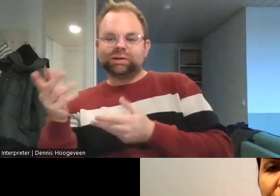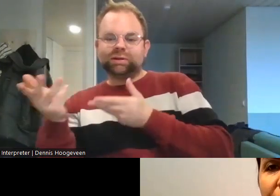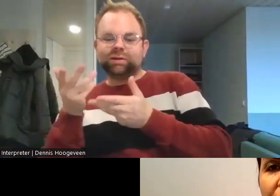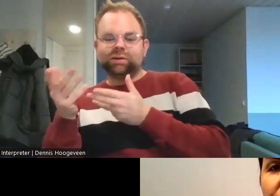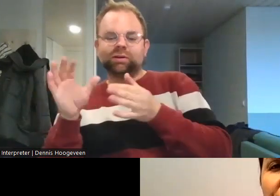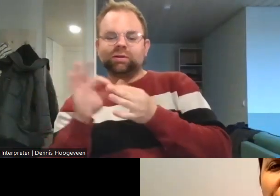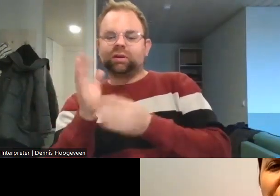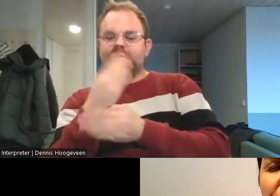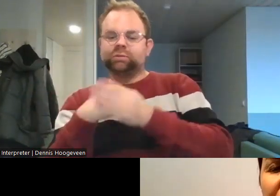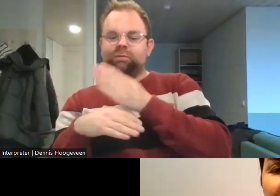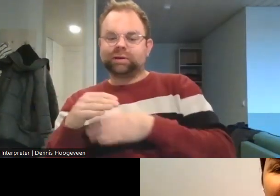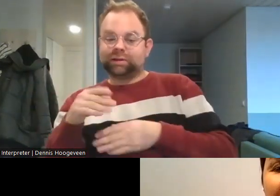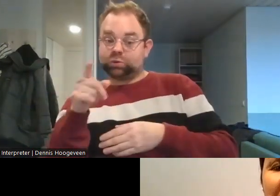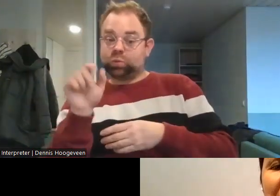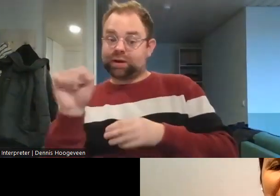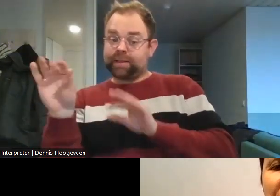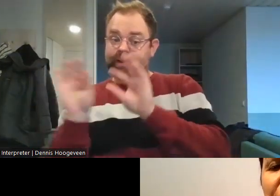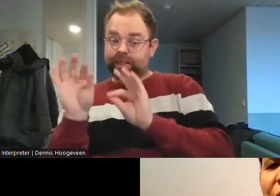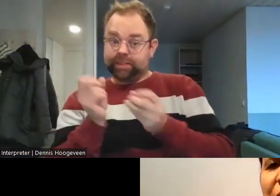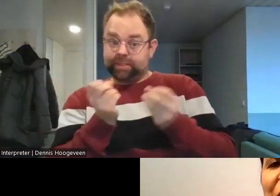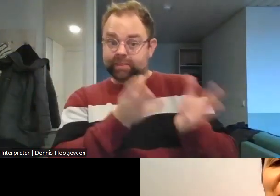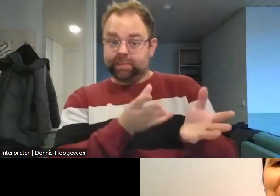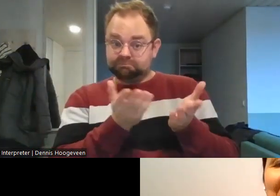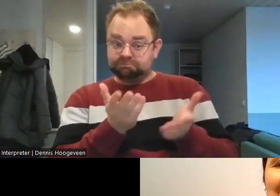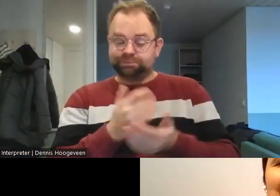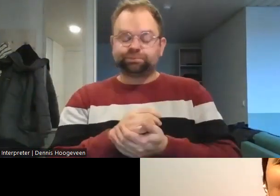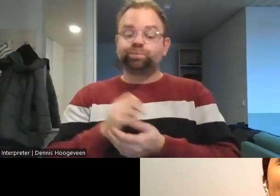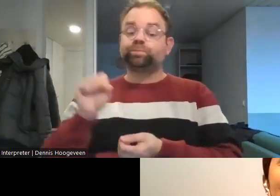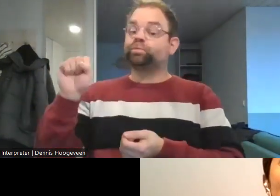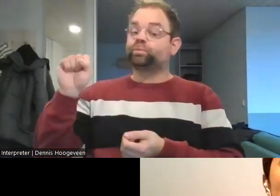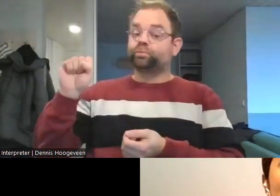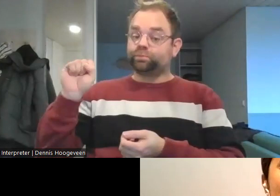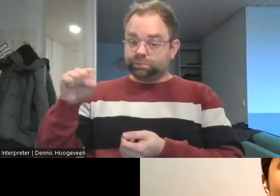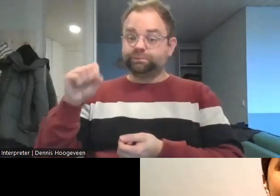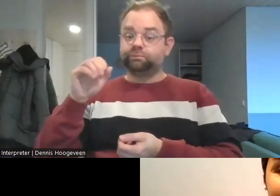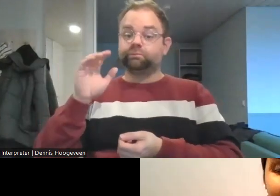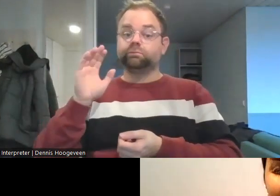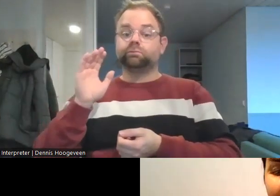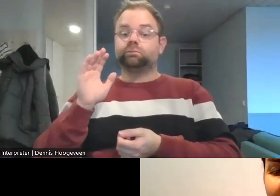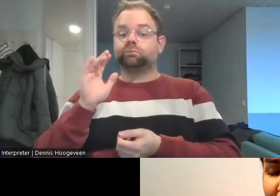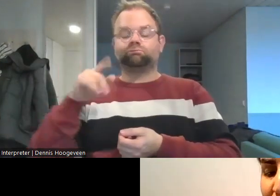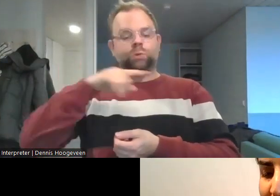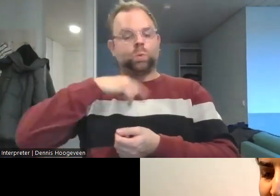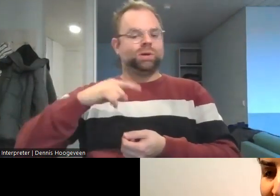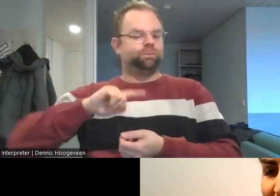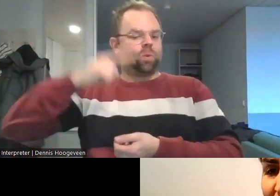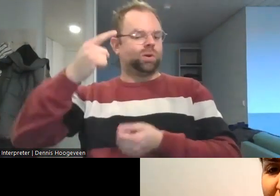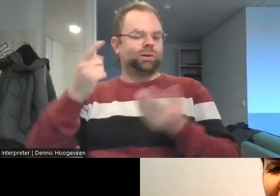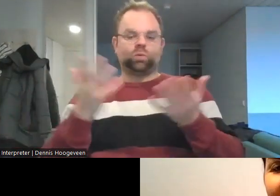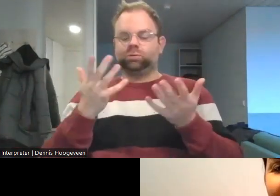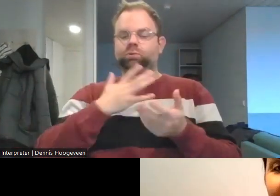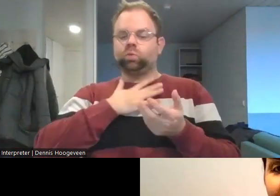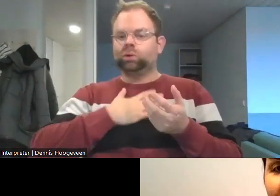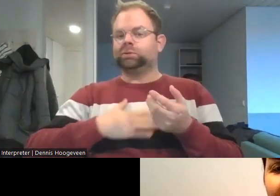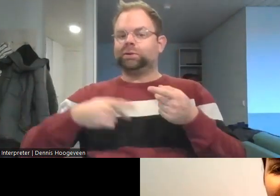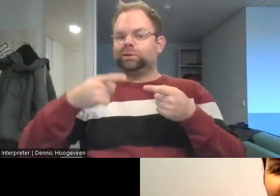Je pense qu'adopter une approche intersectionnelle a toujours été notre priorité